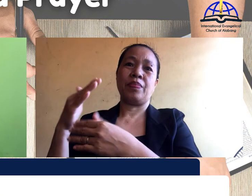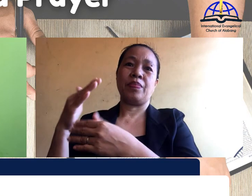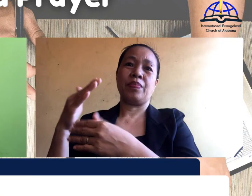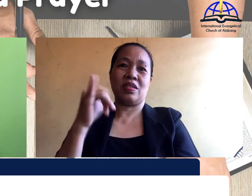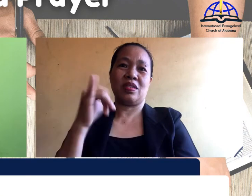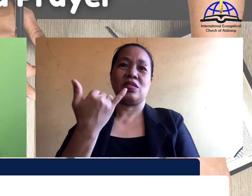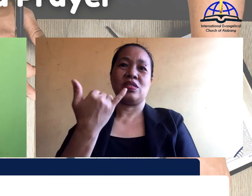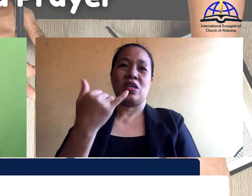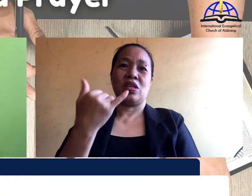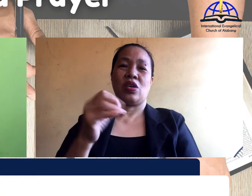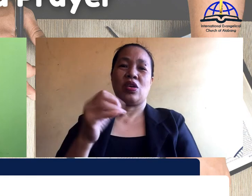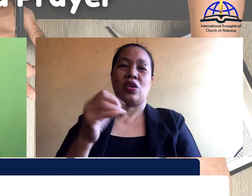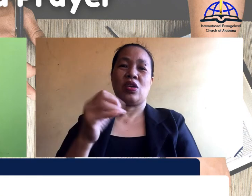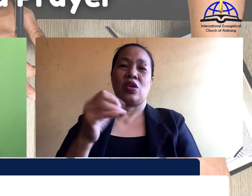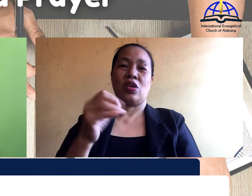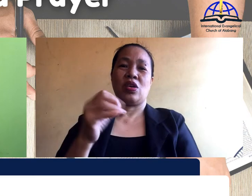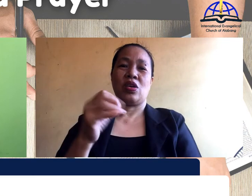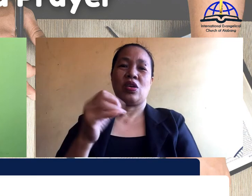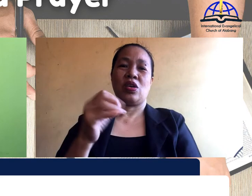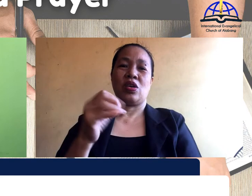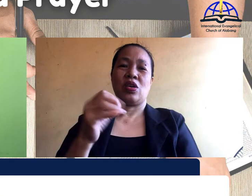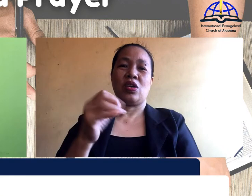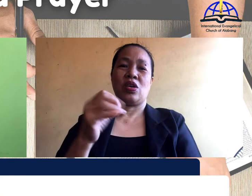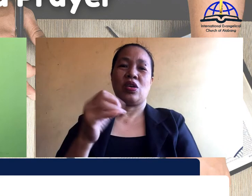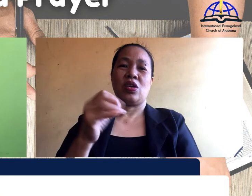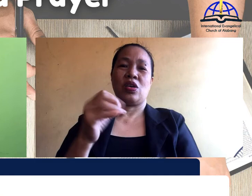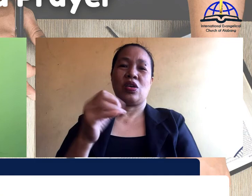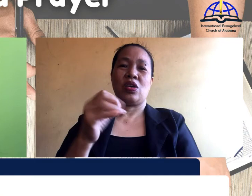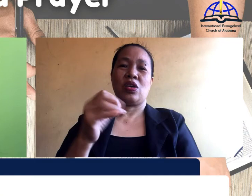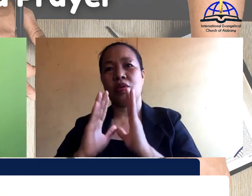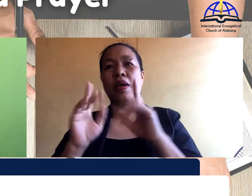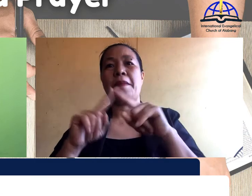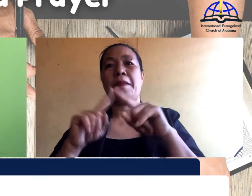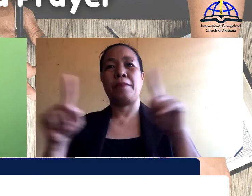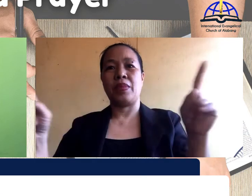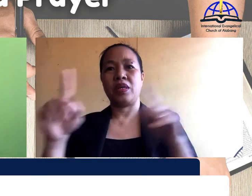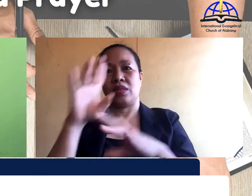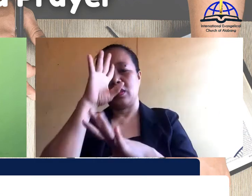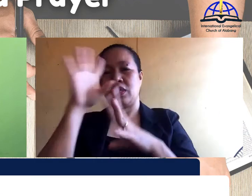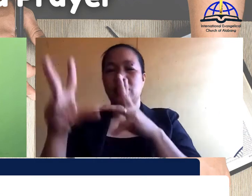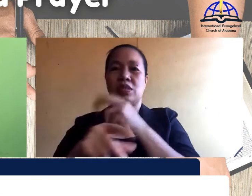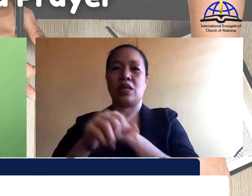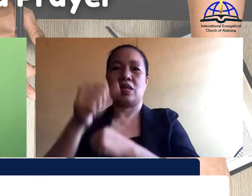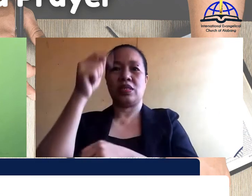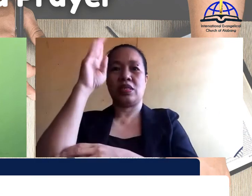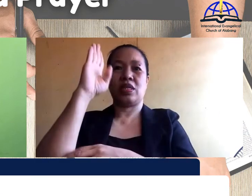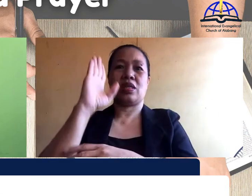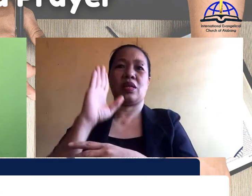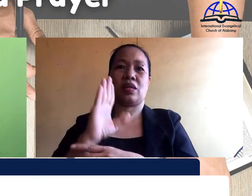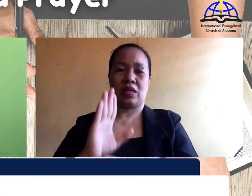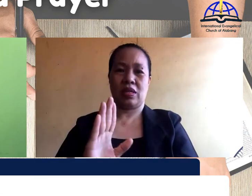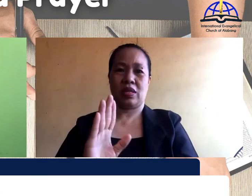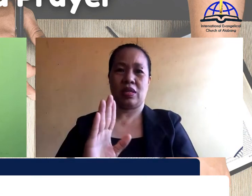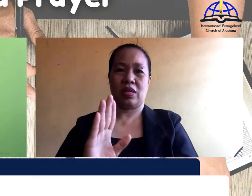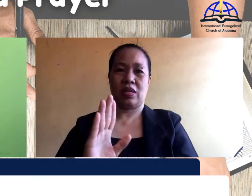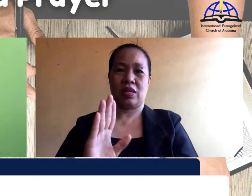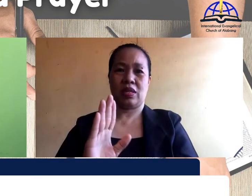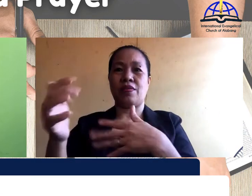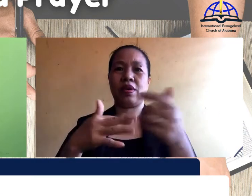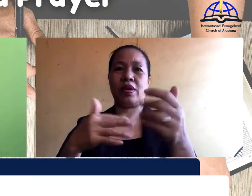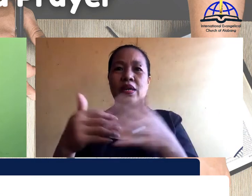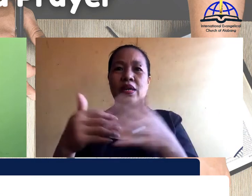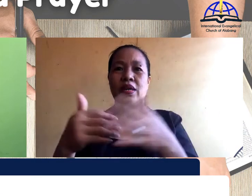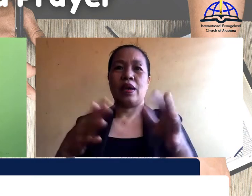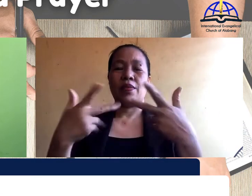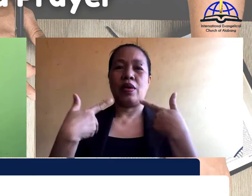maipit, no, in between. But we should be rather be prepared. Ayan. Tayo ay handa na tayo ay dapat sumunod sa